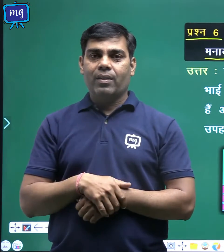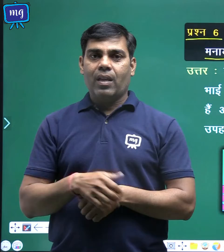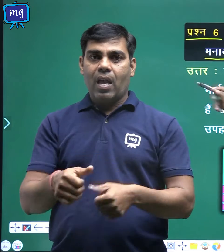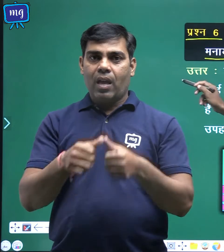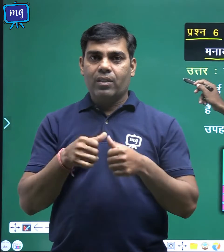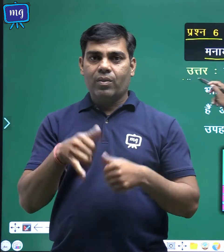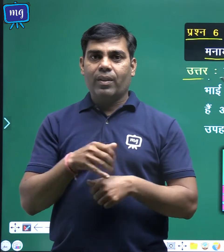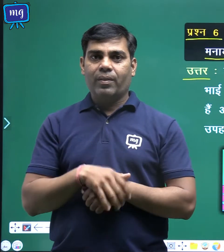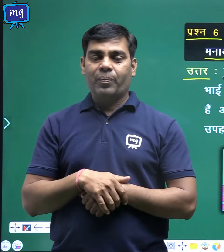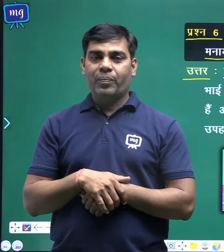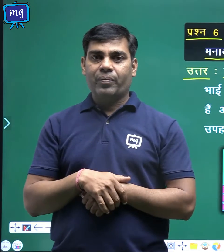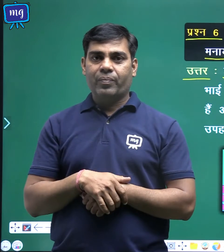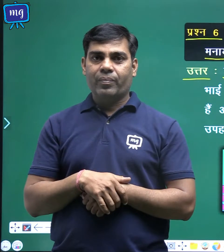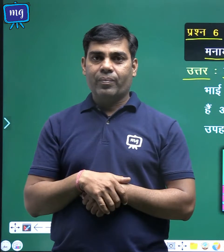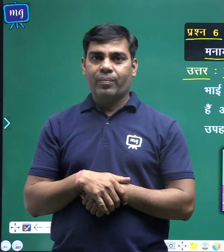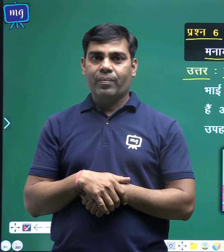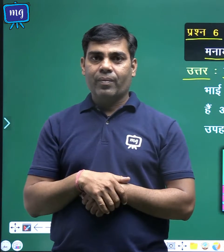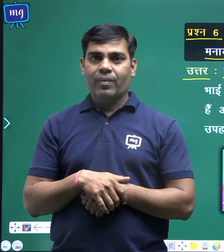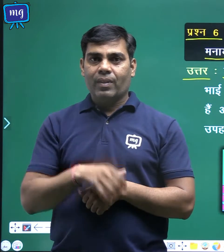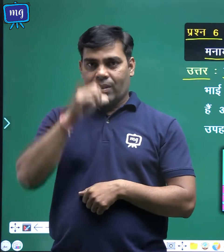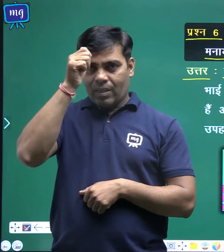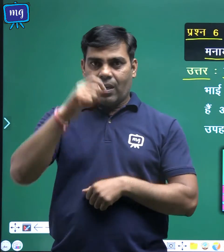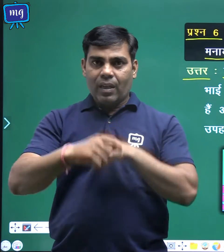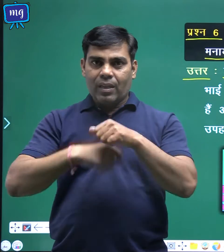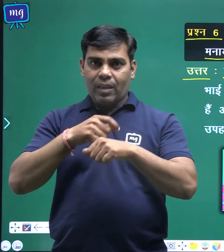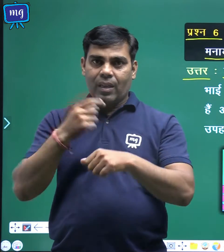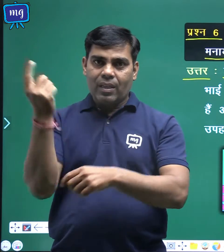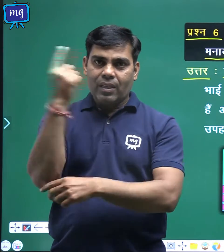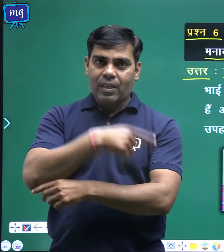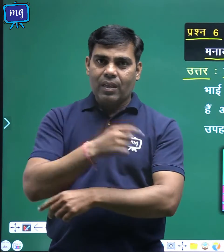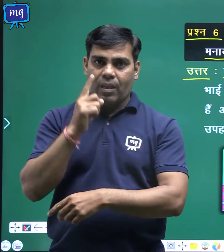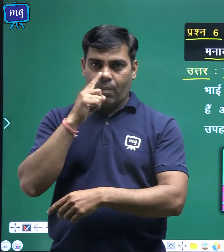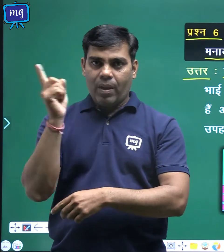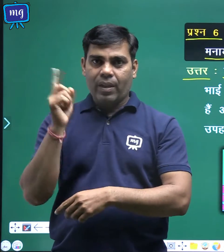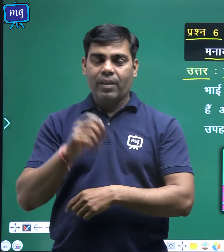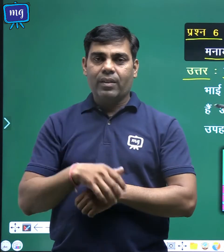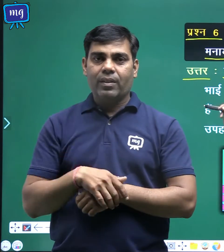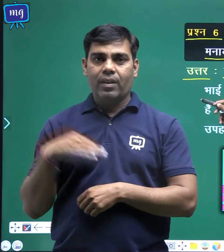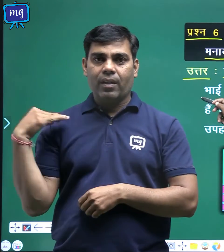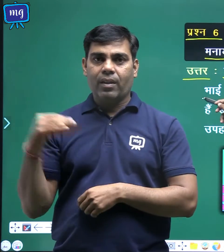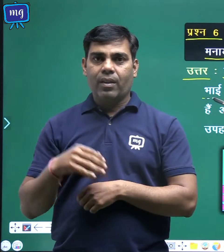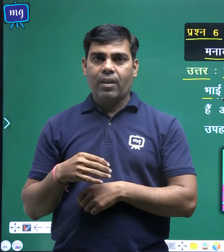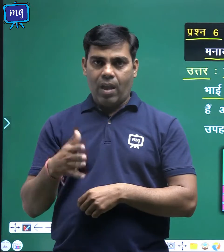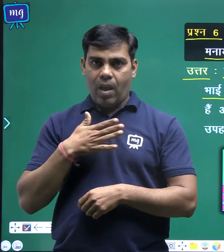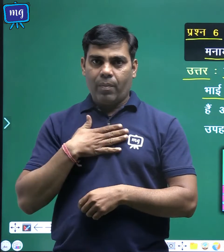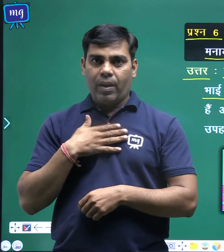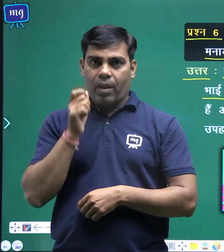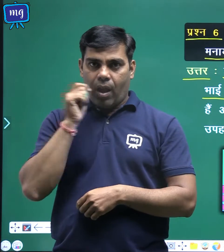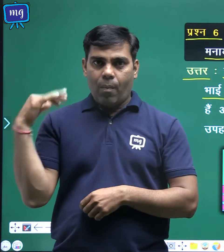उत्तर है, राखी के दिन बहन अपने भाई